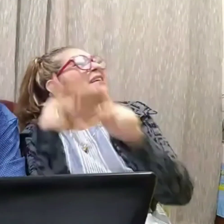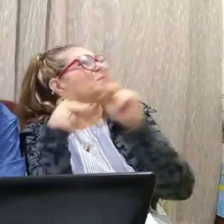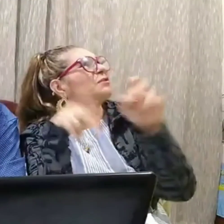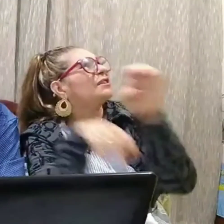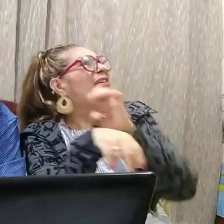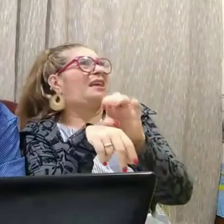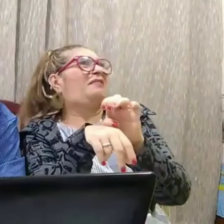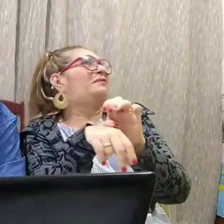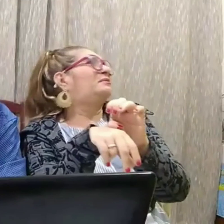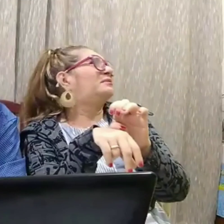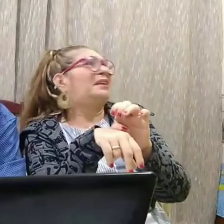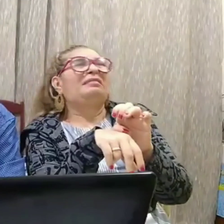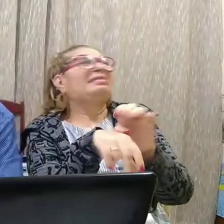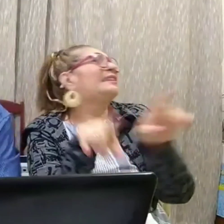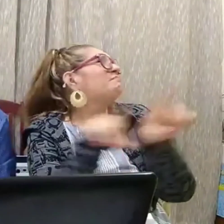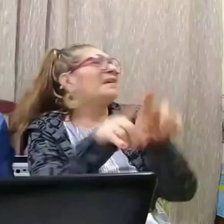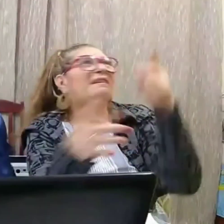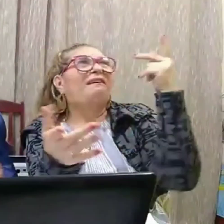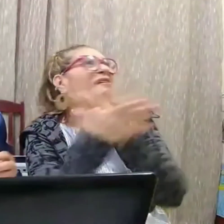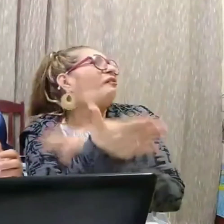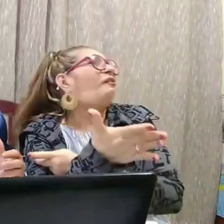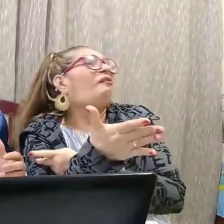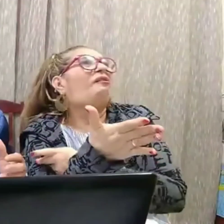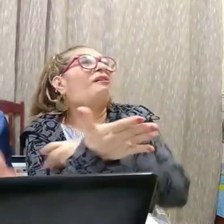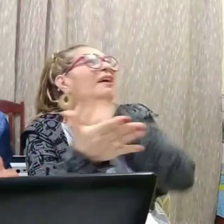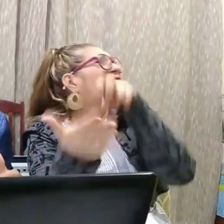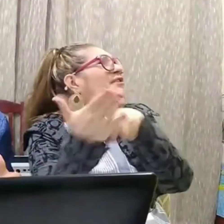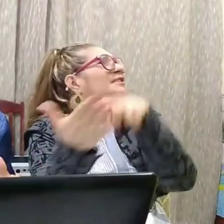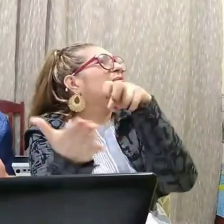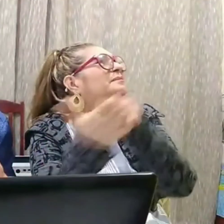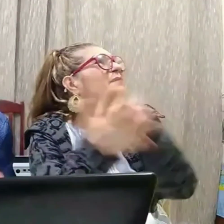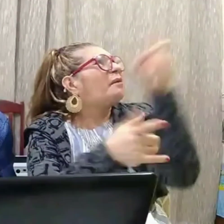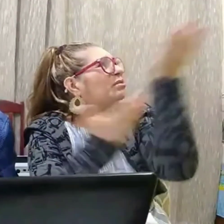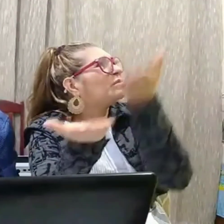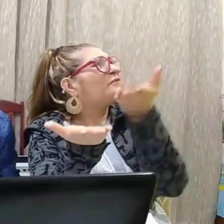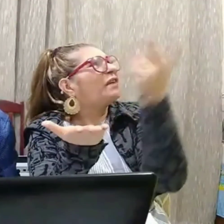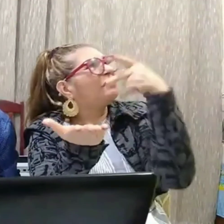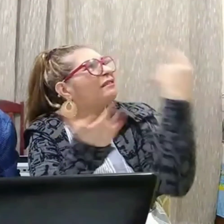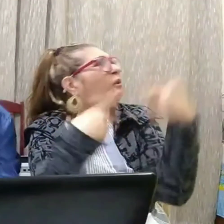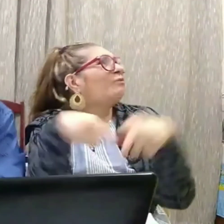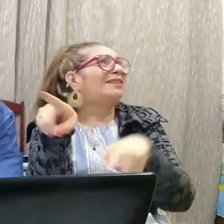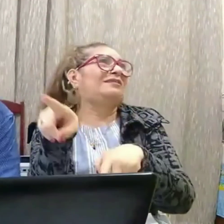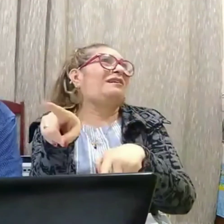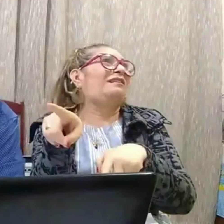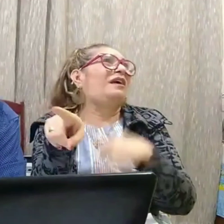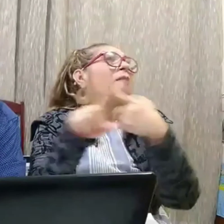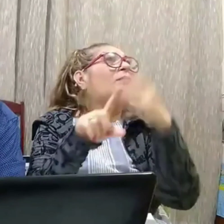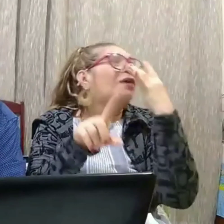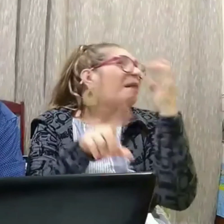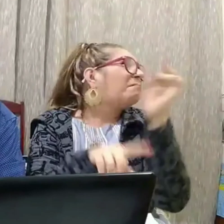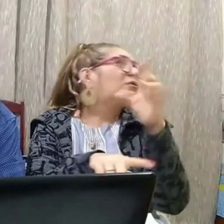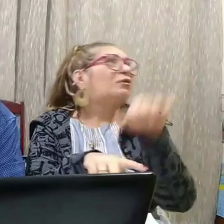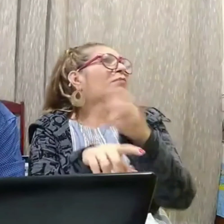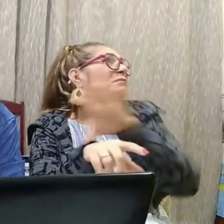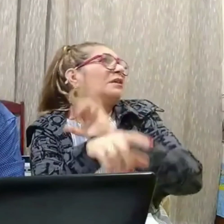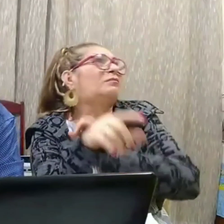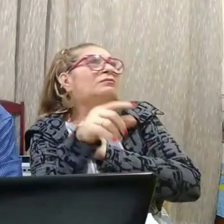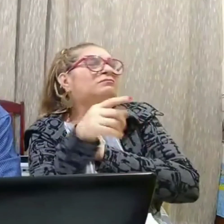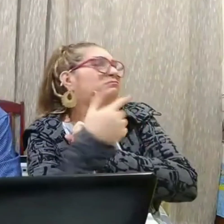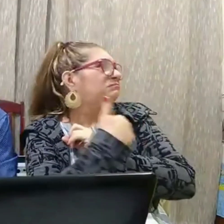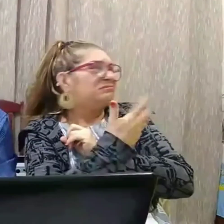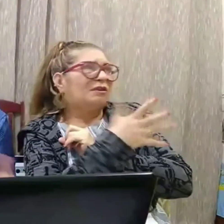ser repreendida pelo Senhor. O Senhor dizendo que o Senhor tem contra ela é que abandonou o primeiro amor. Eu